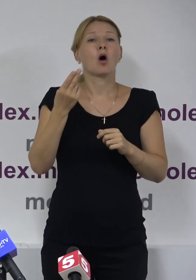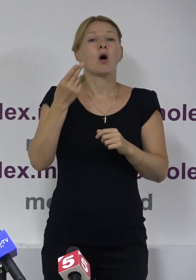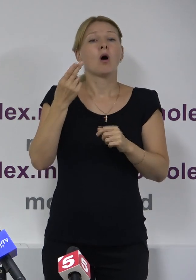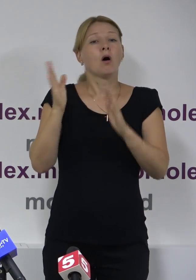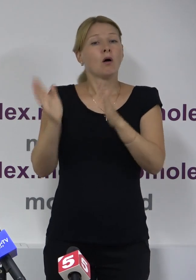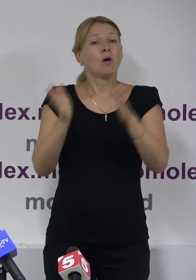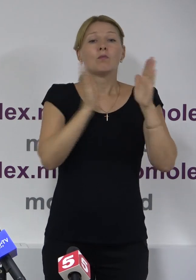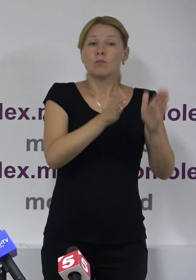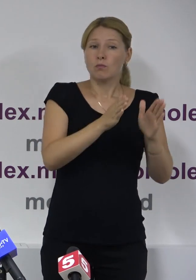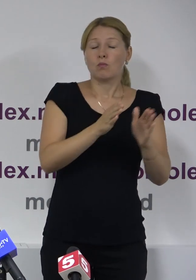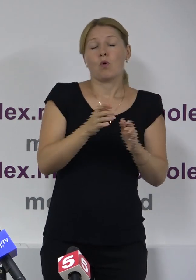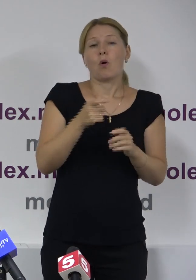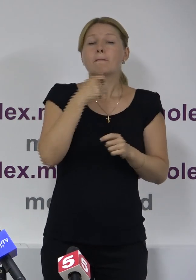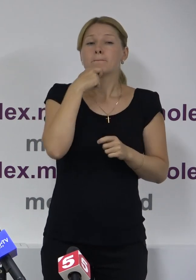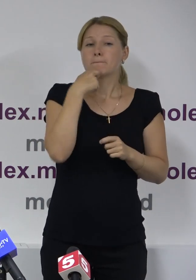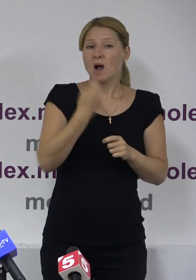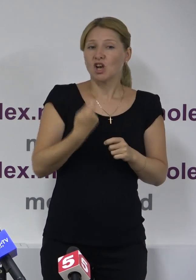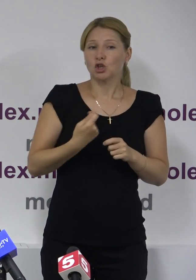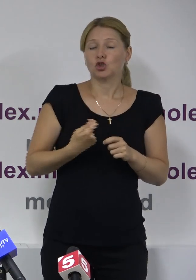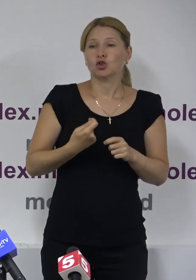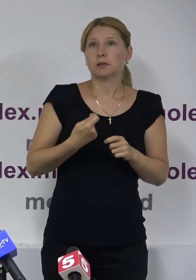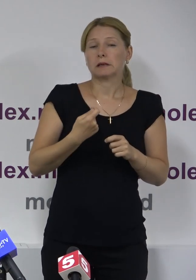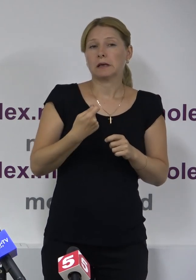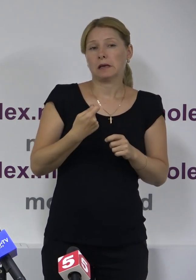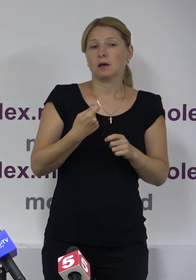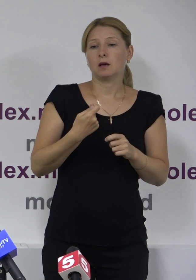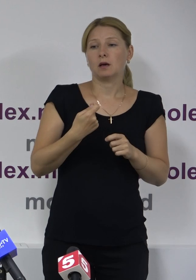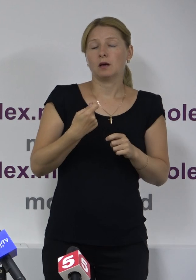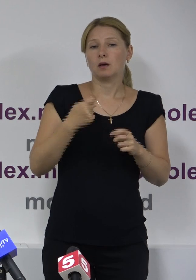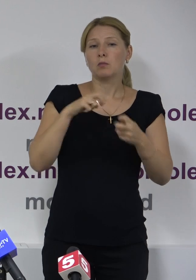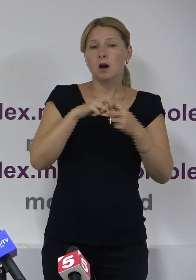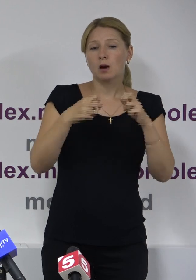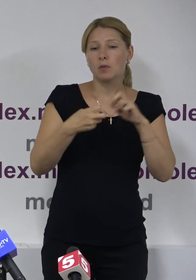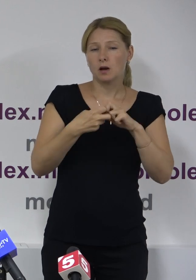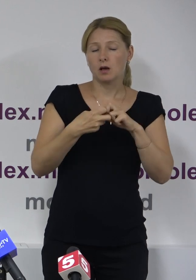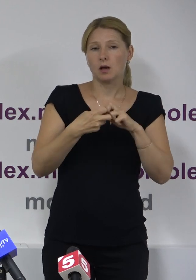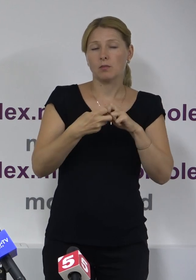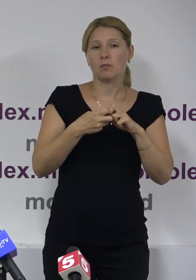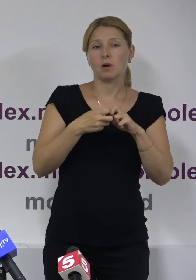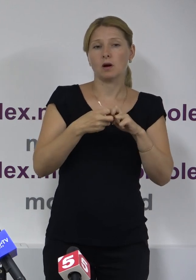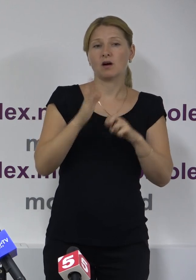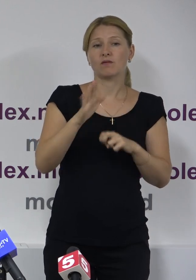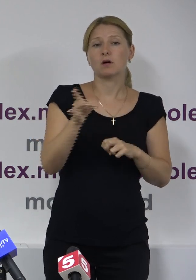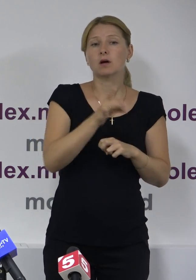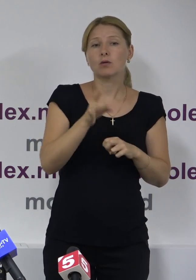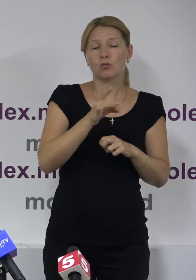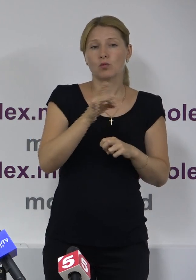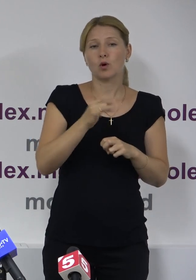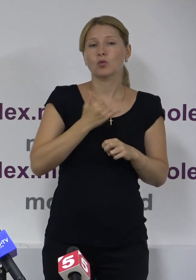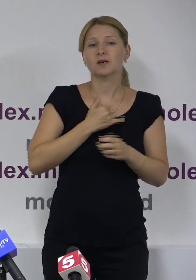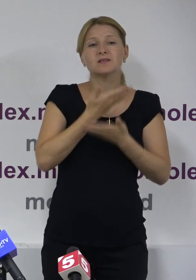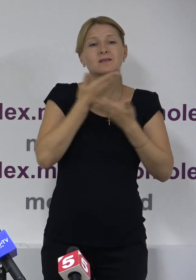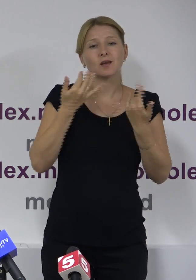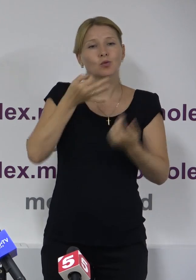contextul politic intern, aș vrea să atrag atenția încă o dată la faptul că în Republica Moldova nu avem o experiență,